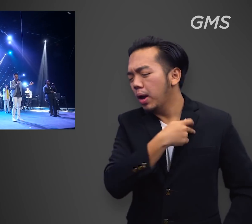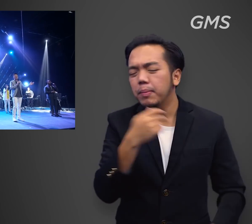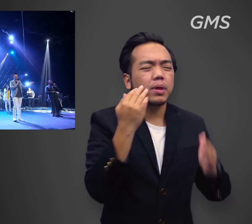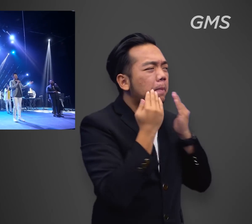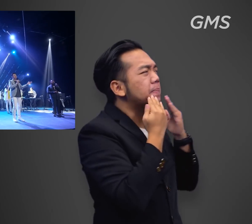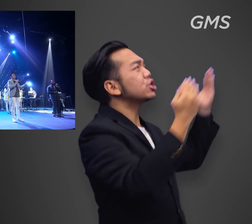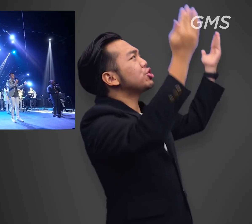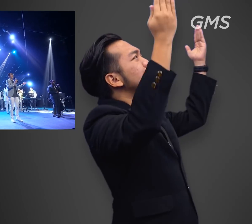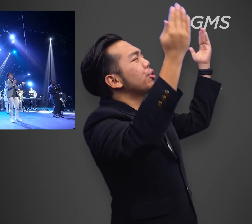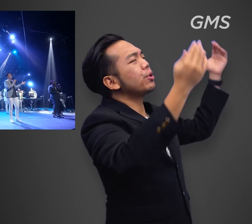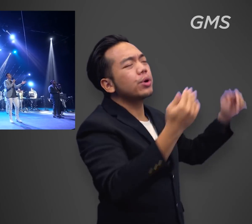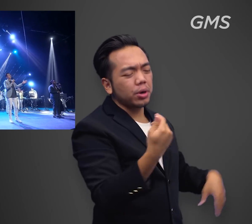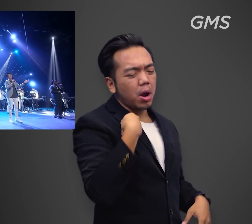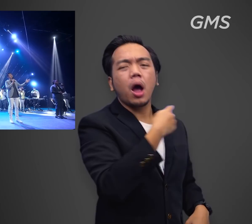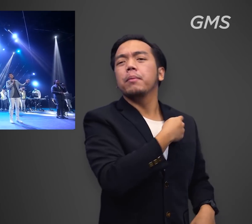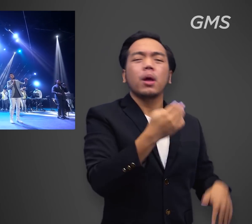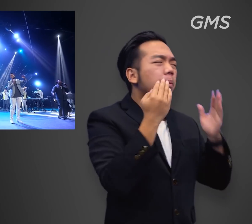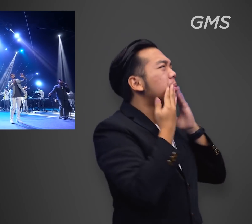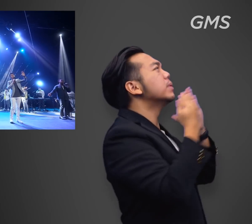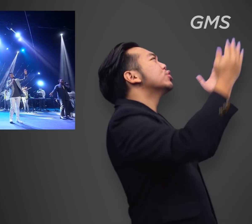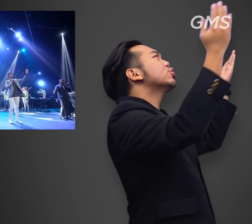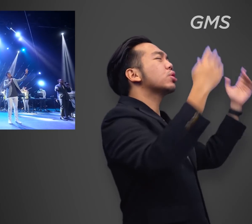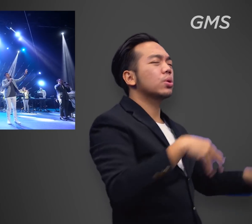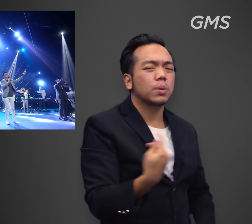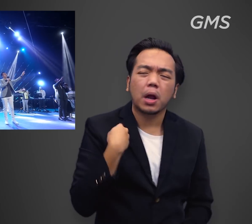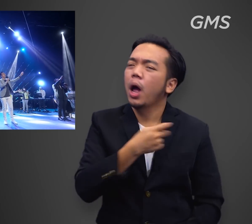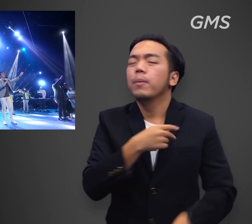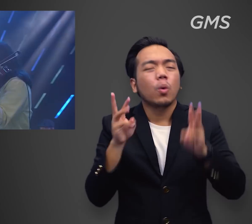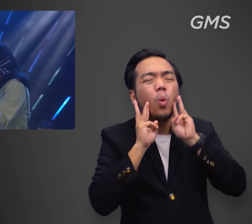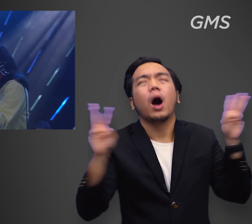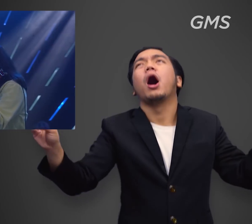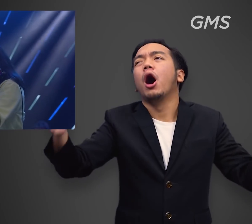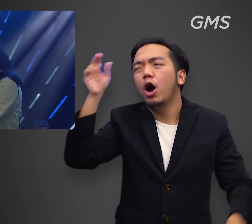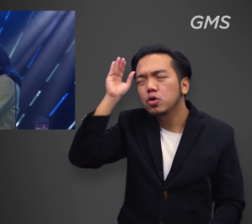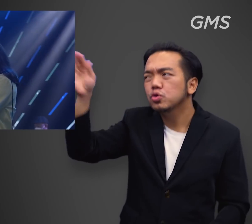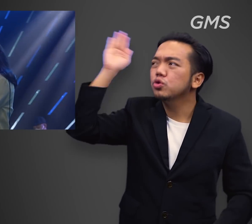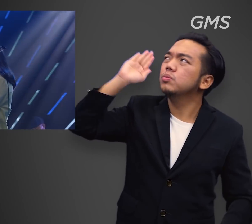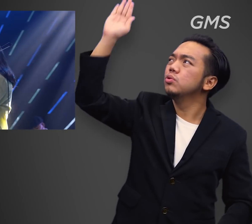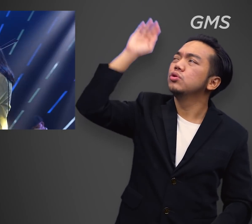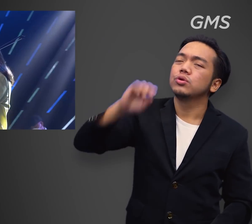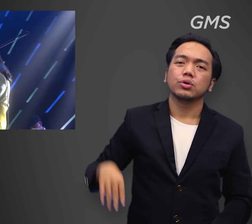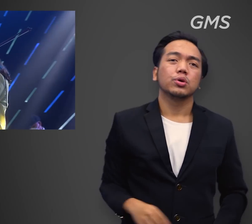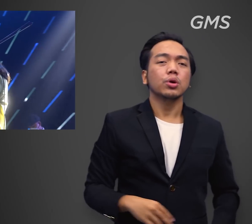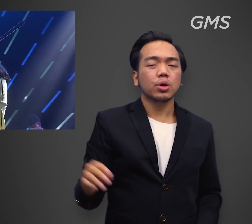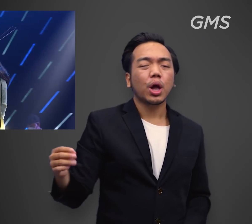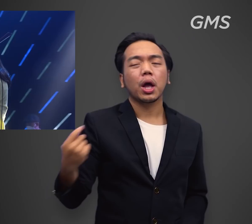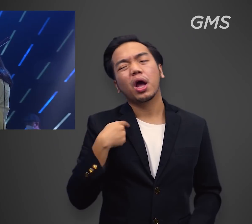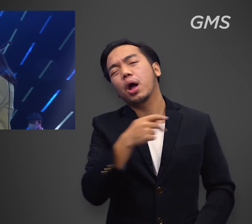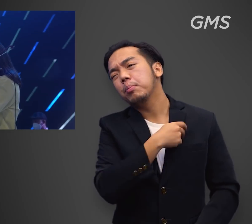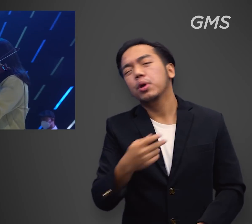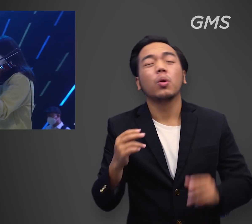bersyukur, kami kagum akan Engkau Tuhan. Kami terpesona,